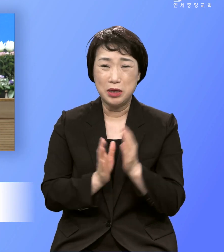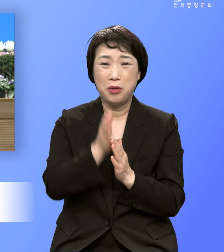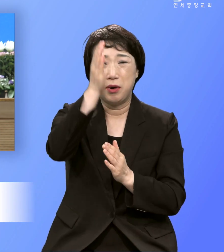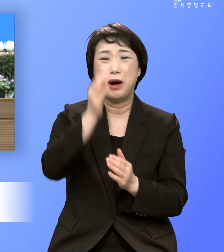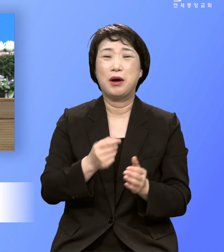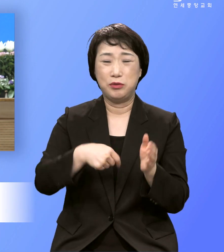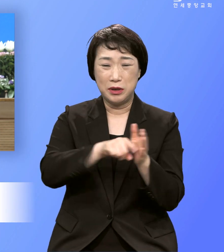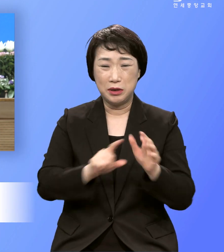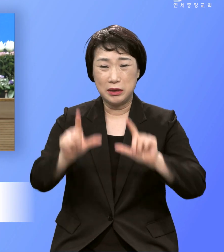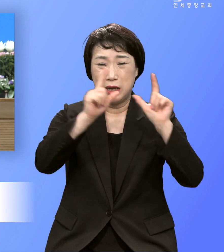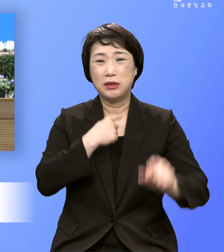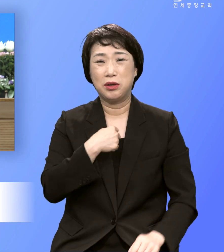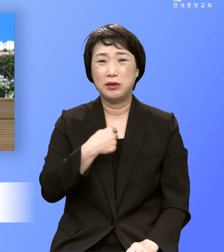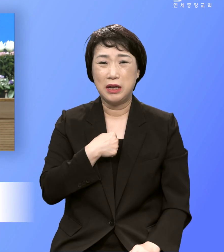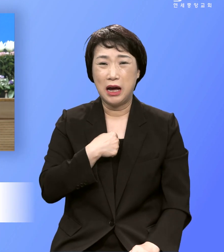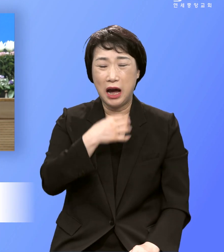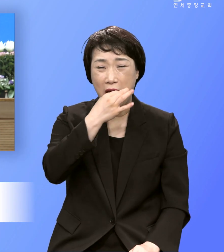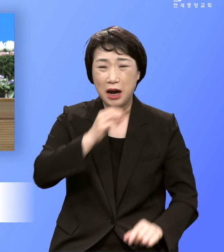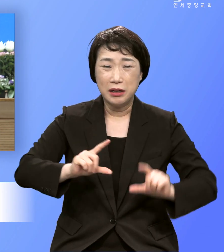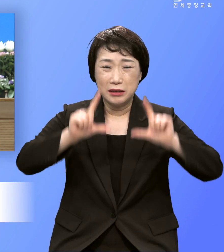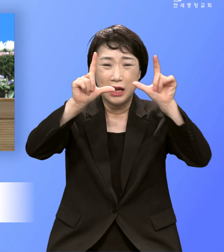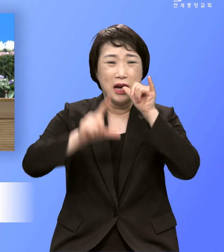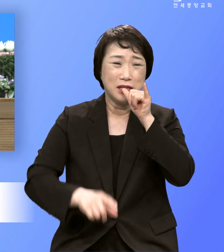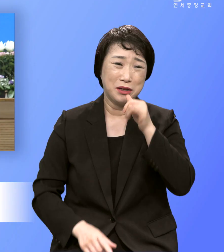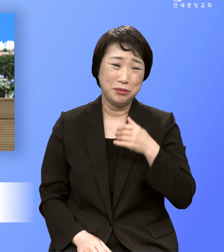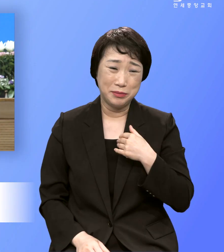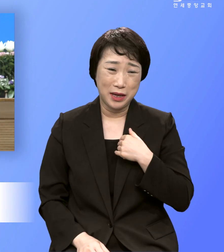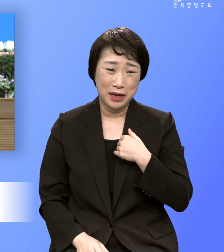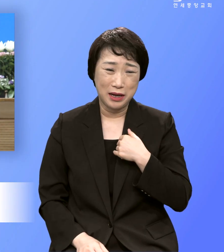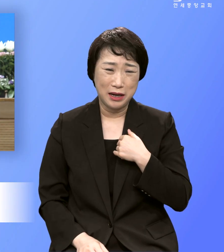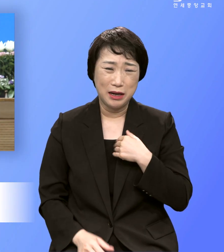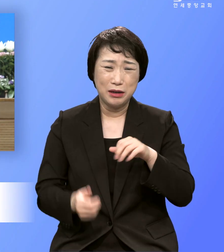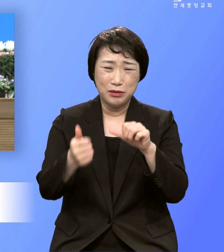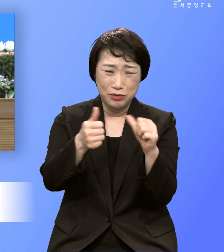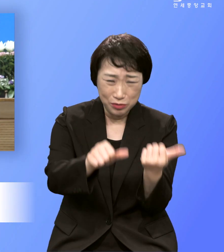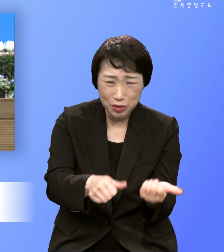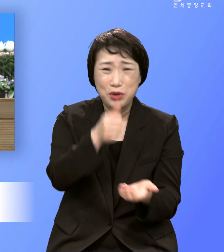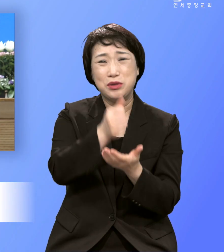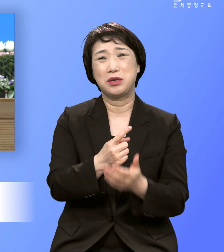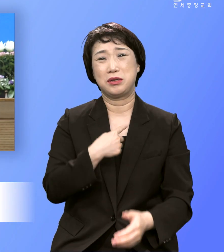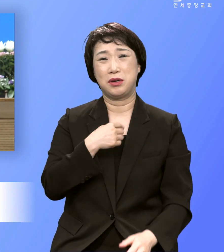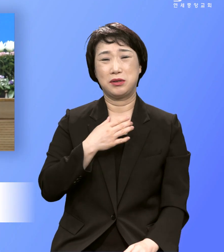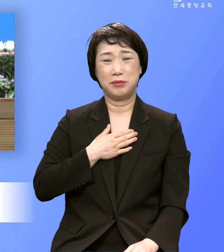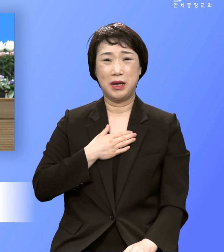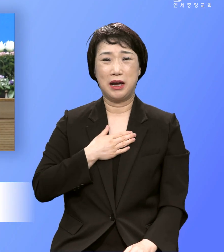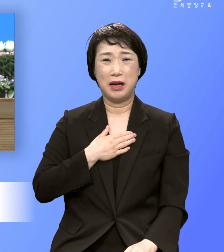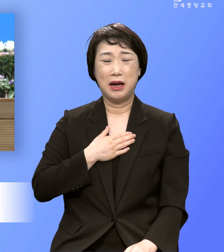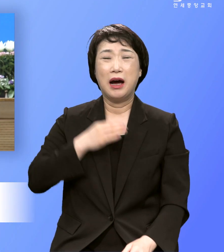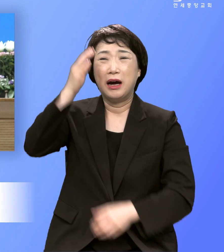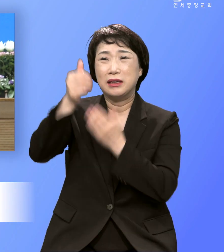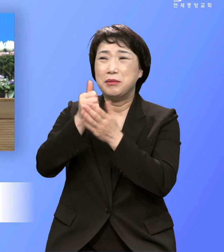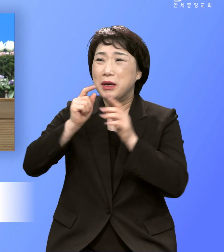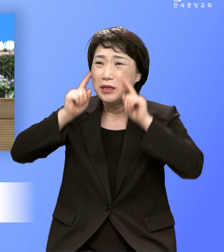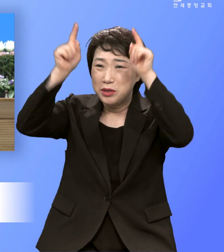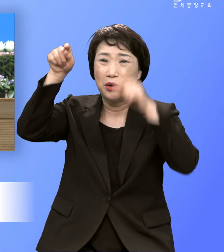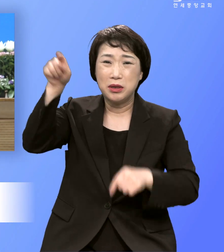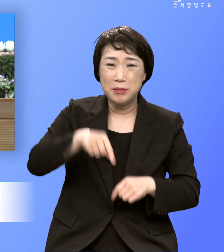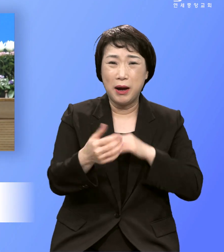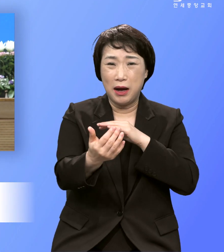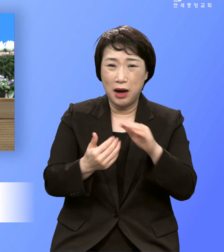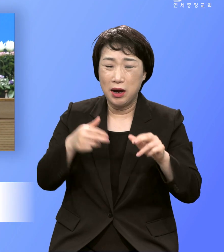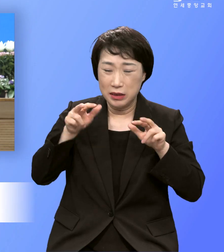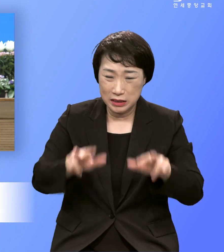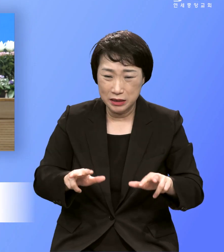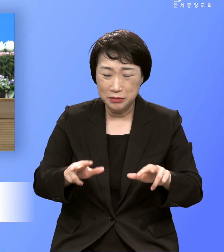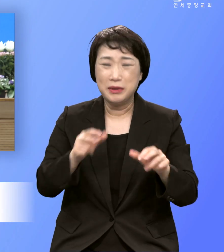영화로움을 위해서 살았던 정욕의 날들이었습니다. 죽을 길을 졌습니다. 하나님의 진노가 임하기 전에